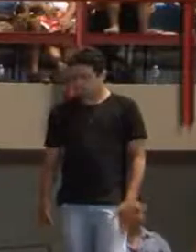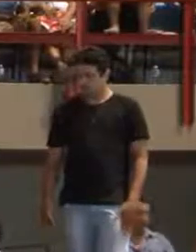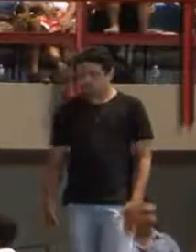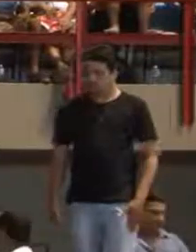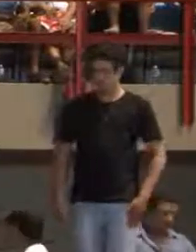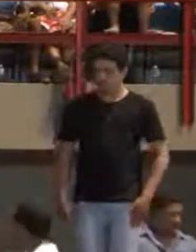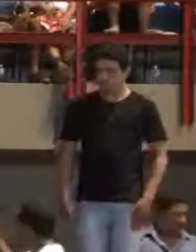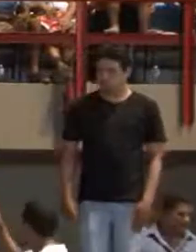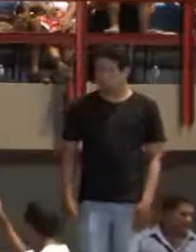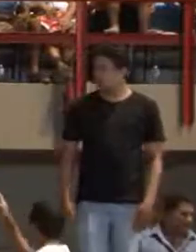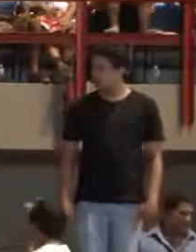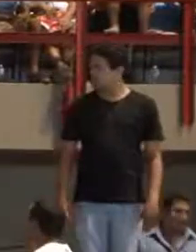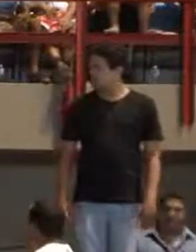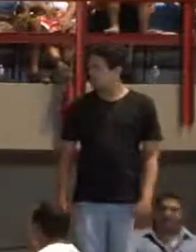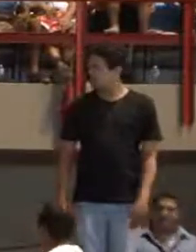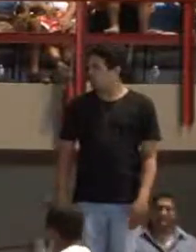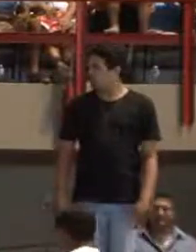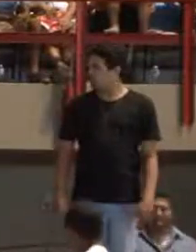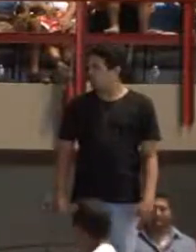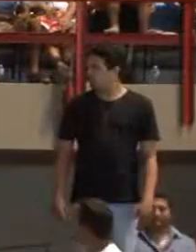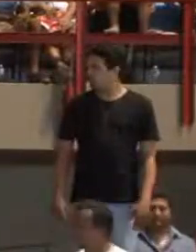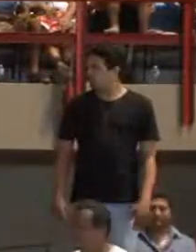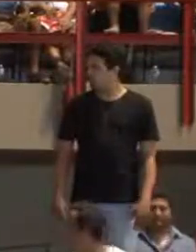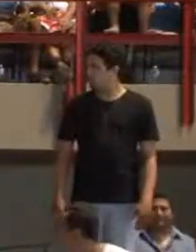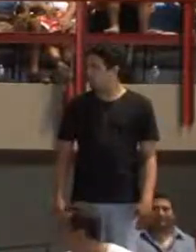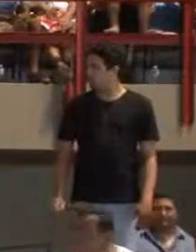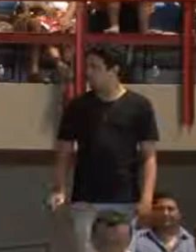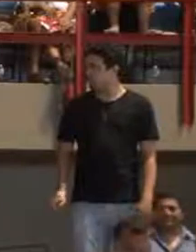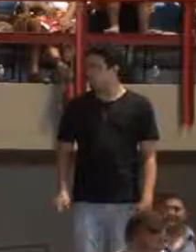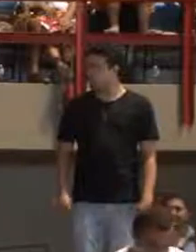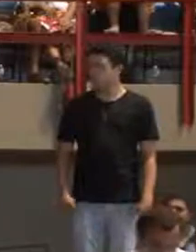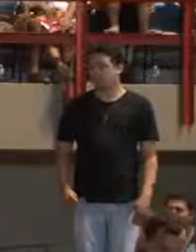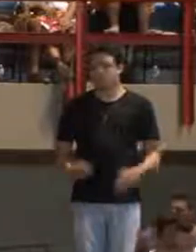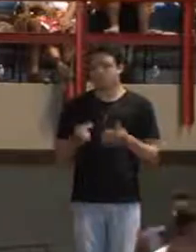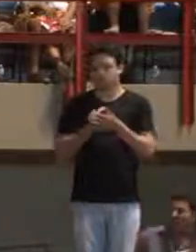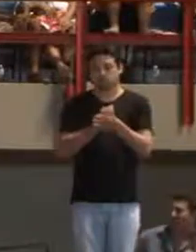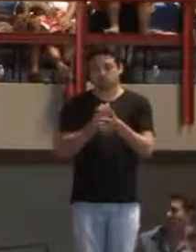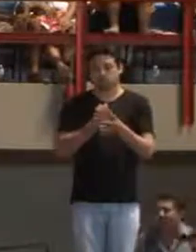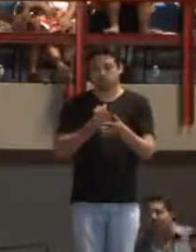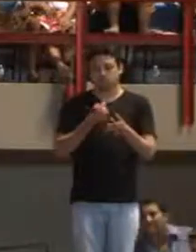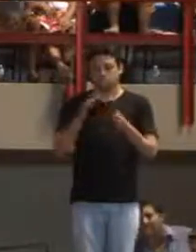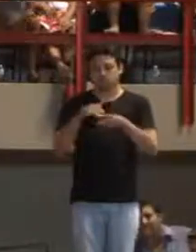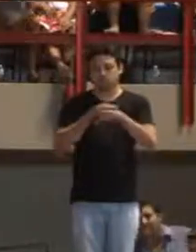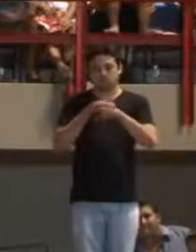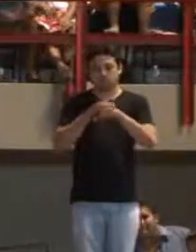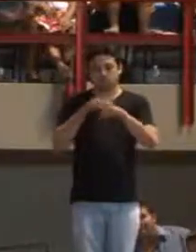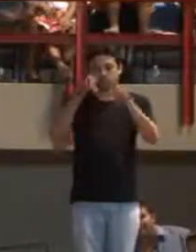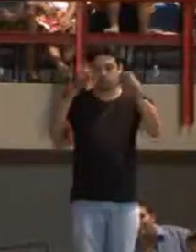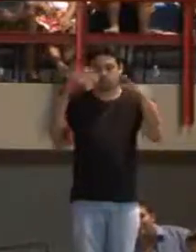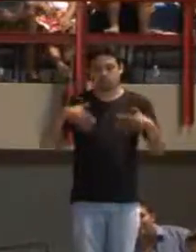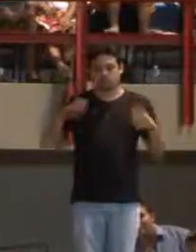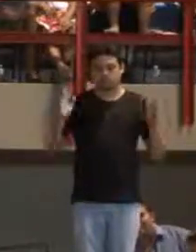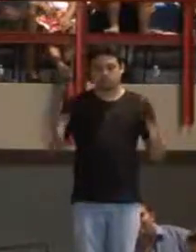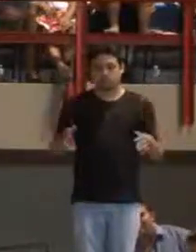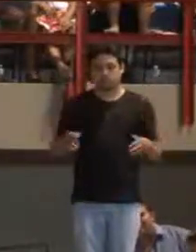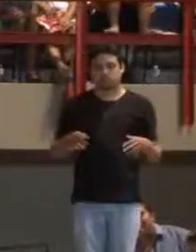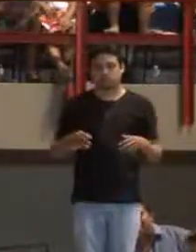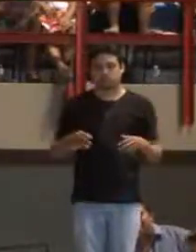A última, isso aí vai... Certo. Uma última pergunta aqui, né? Eu já tinha até começado a me despedir, mas ele teve